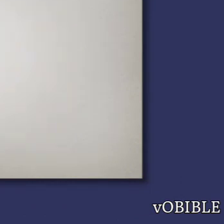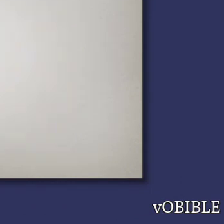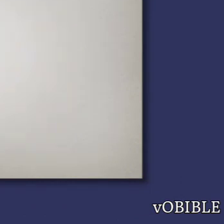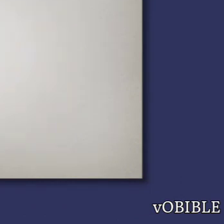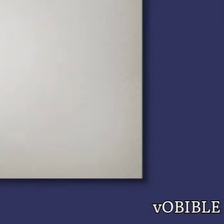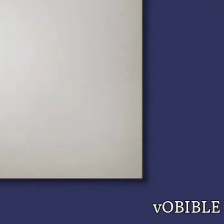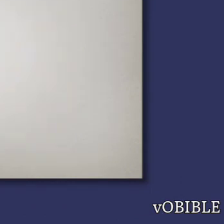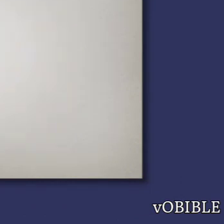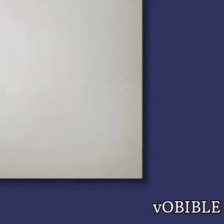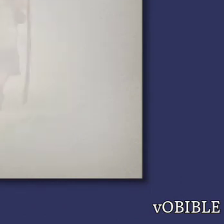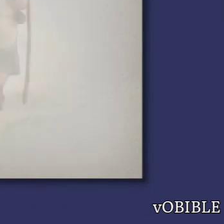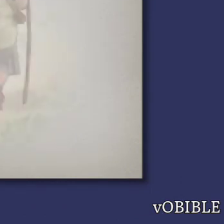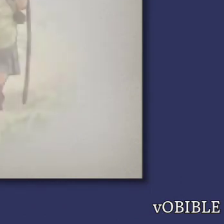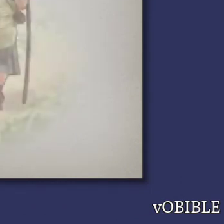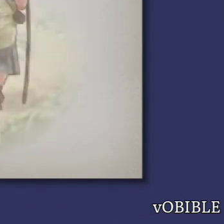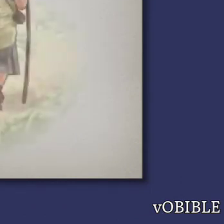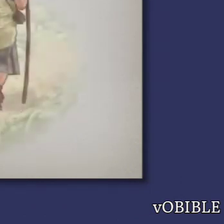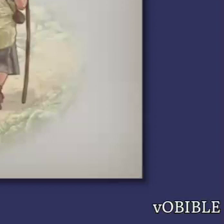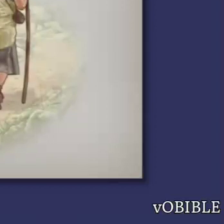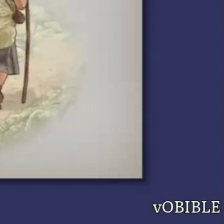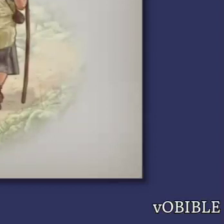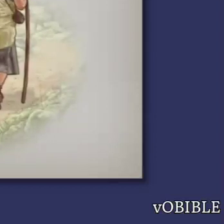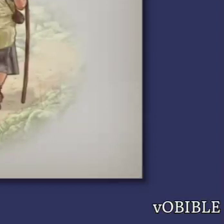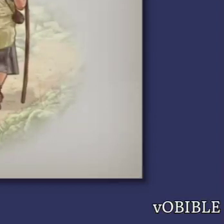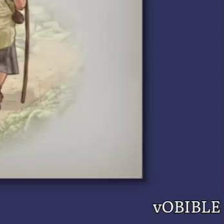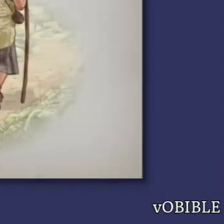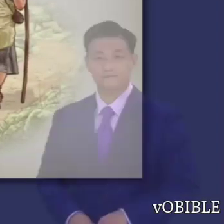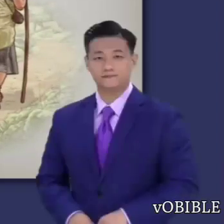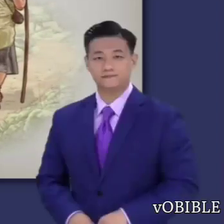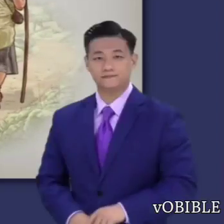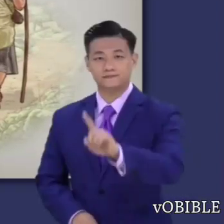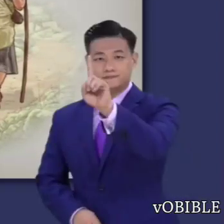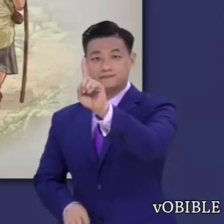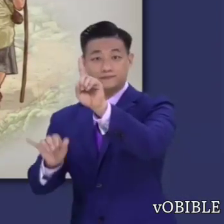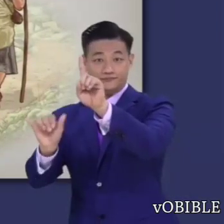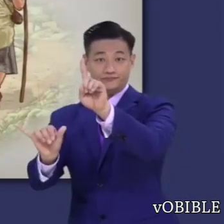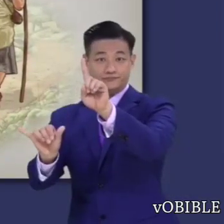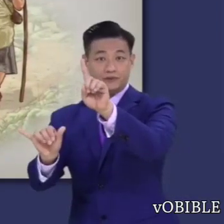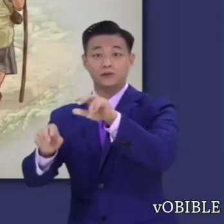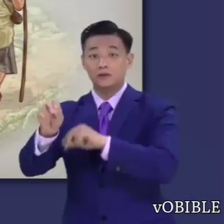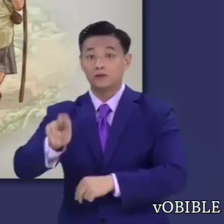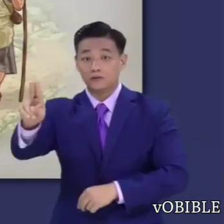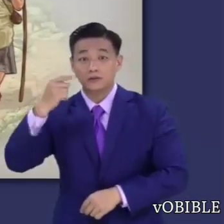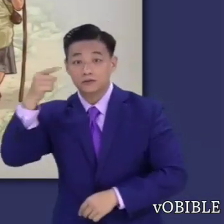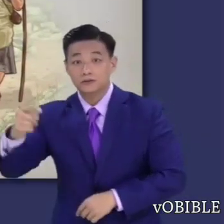你知道吗？在约翰三书6节，约翰请该由用上帝喜欢